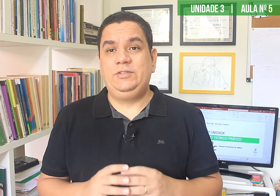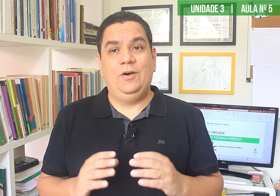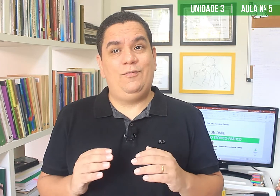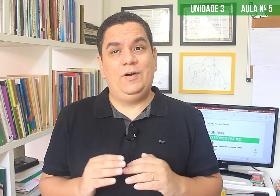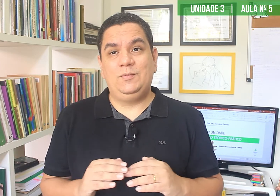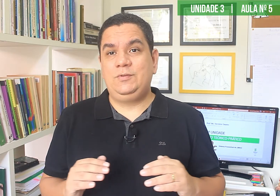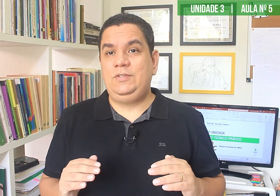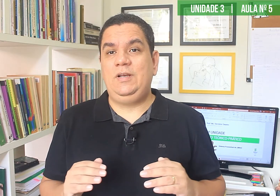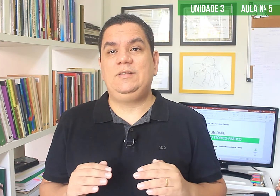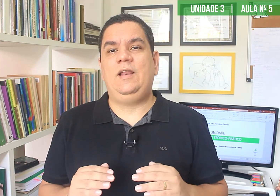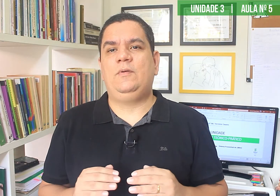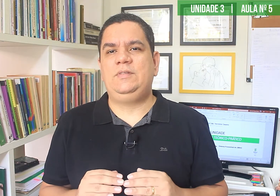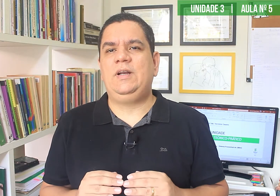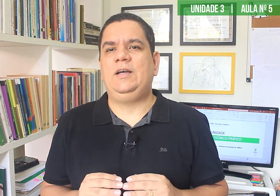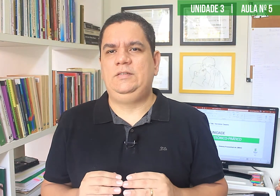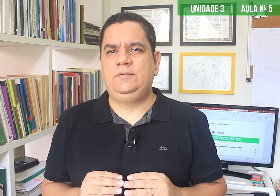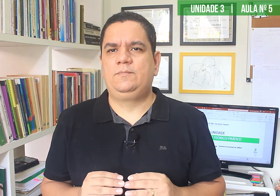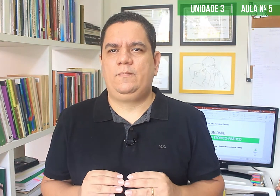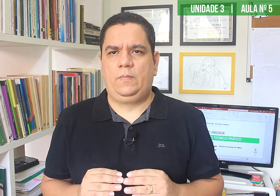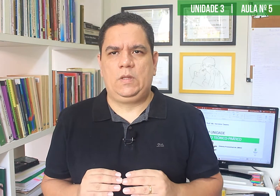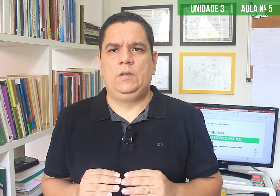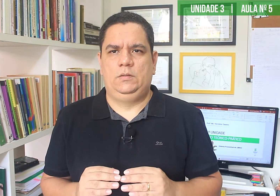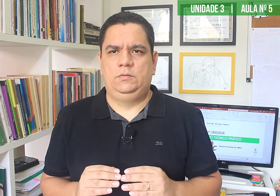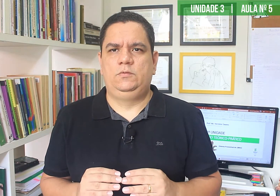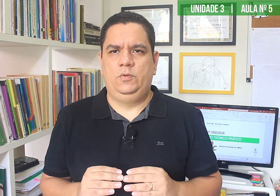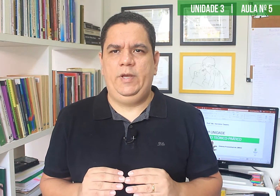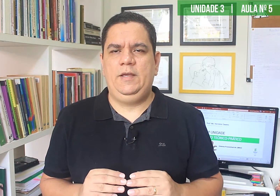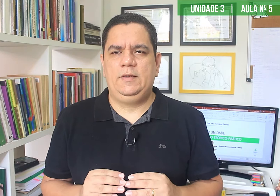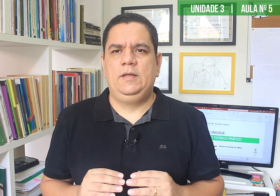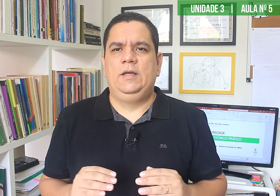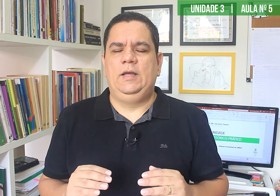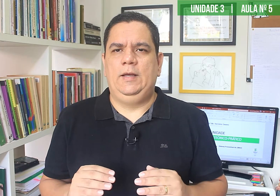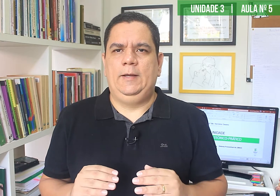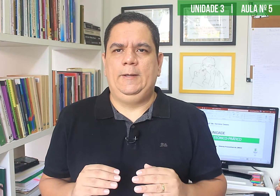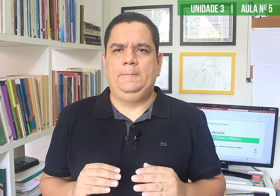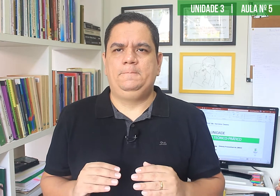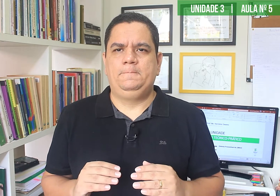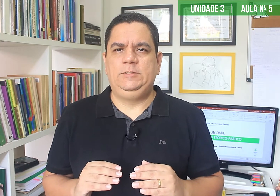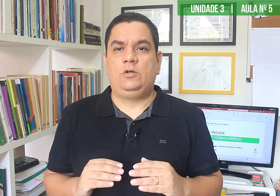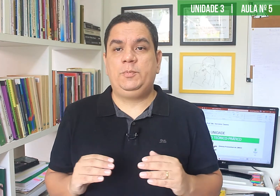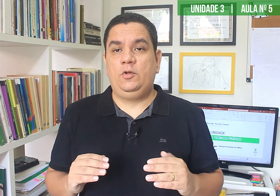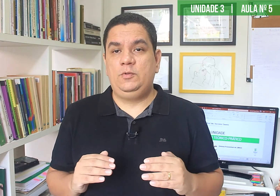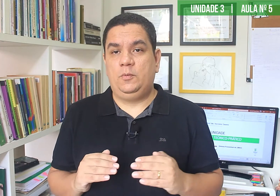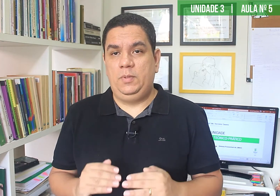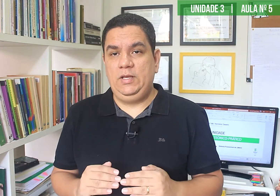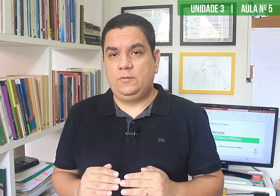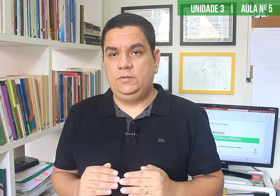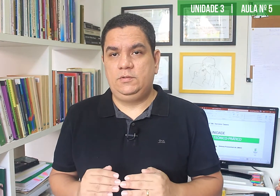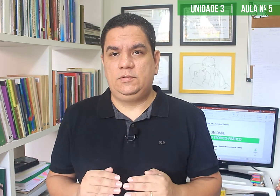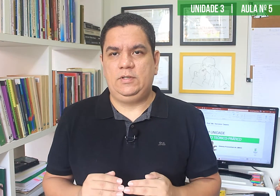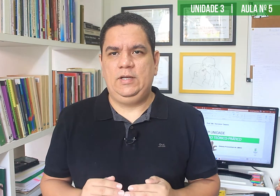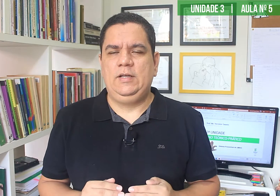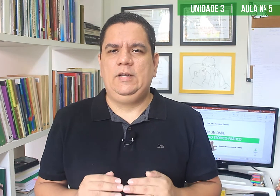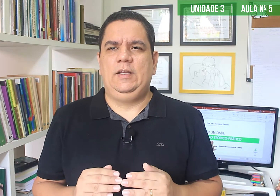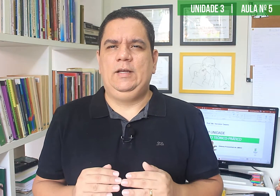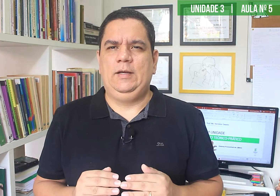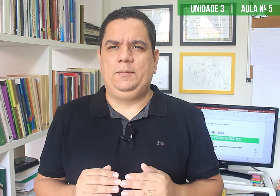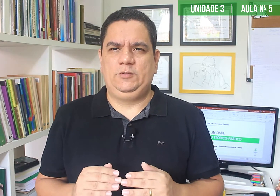não vamos utilizar em língua de sinais. Tudo bem? Já os pronomes oblíquos, né, só